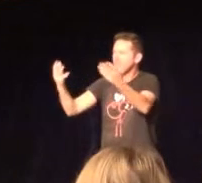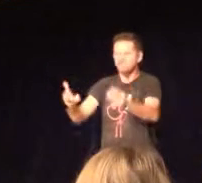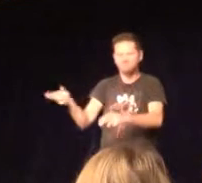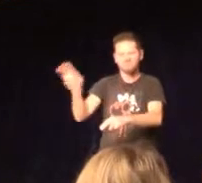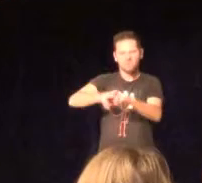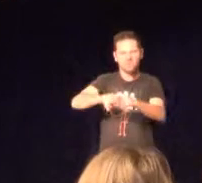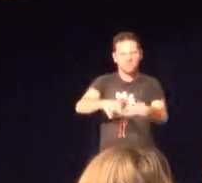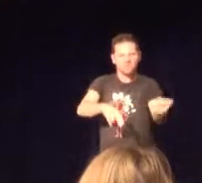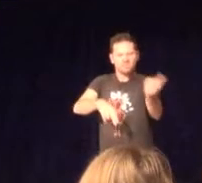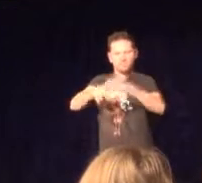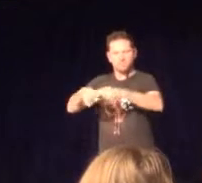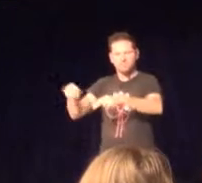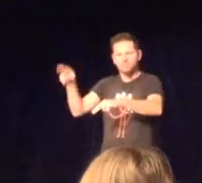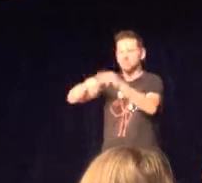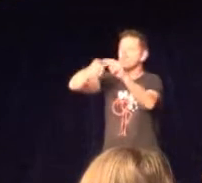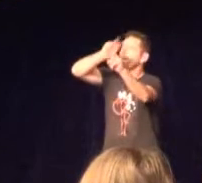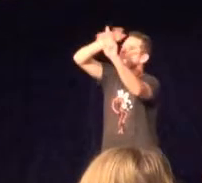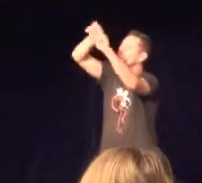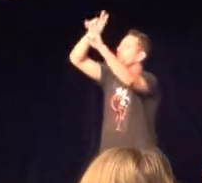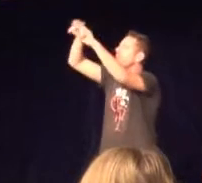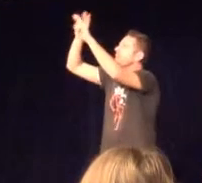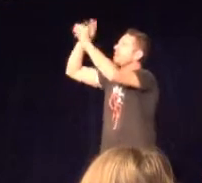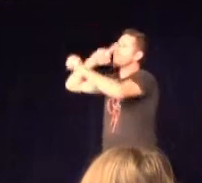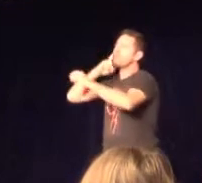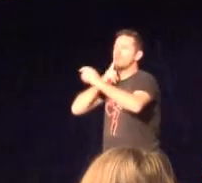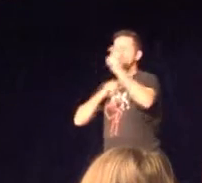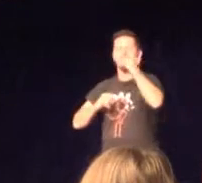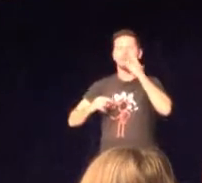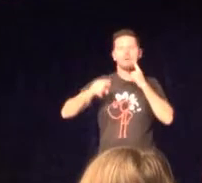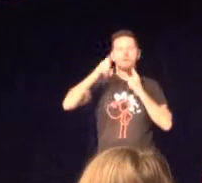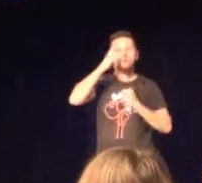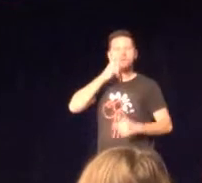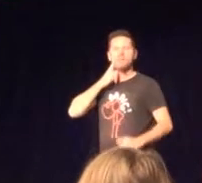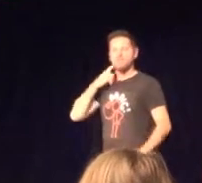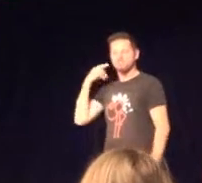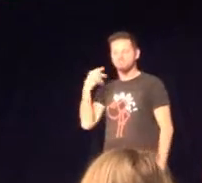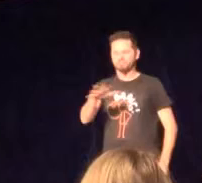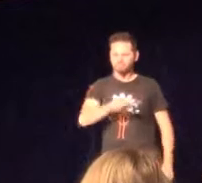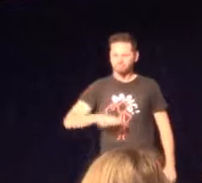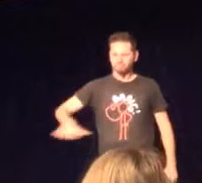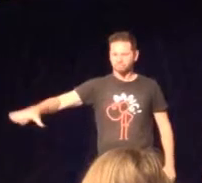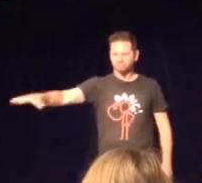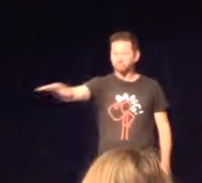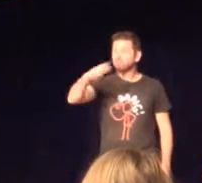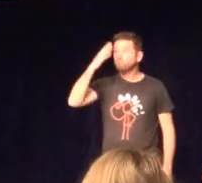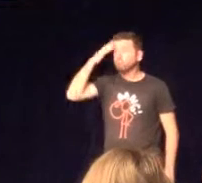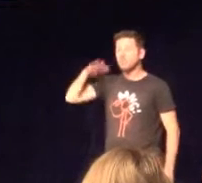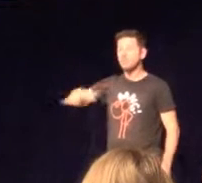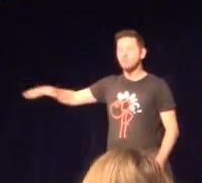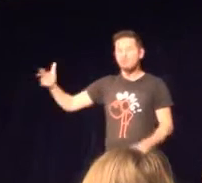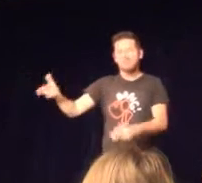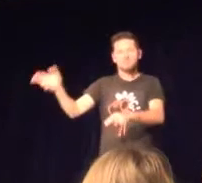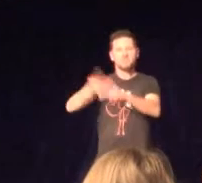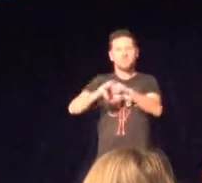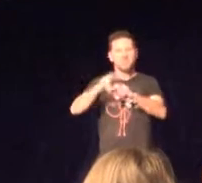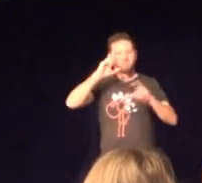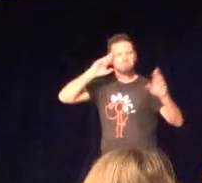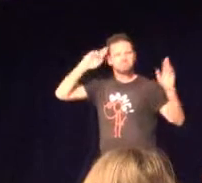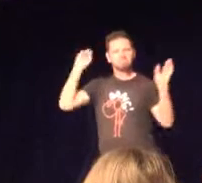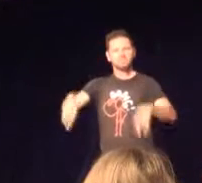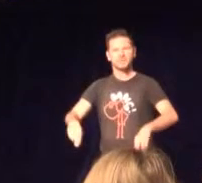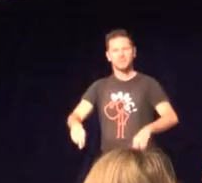muertos que saben que la muerte no sirve para nada. En mi mundo,